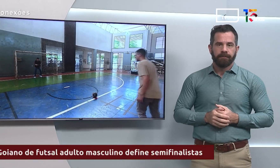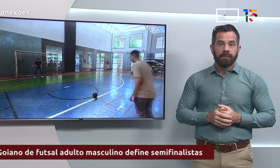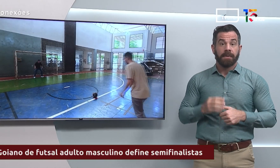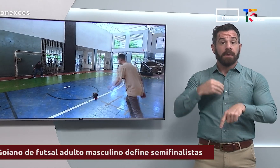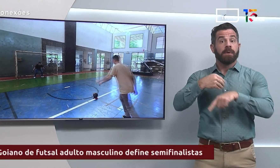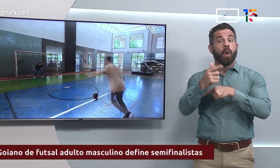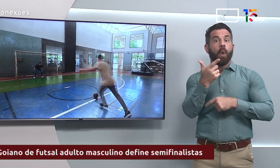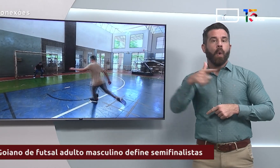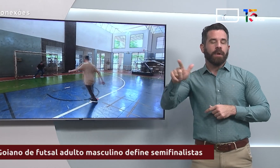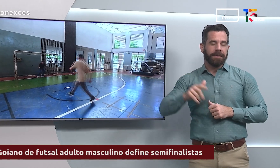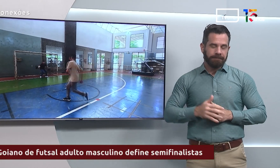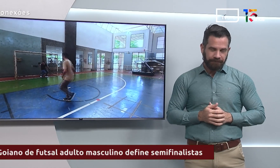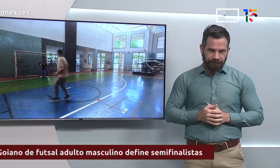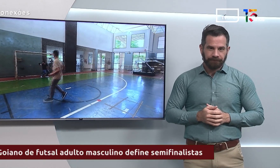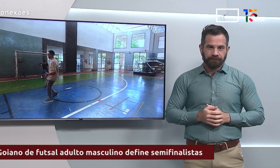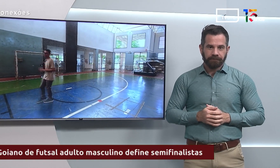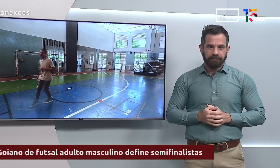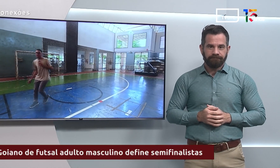notícia.